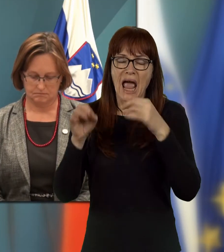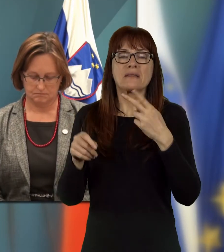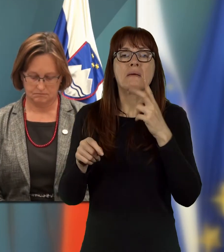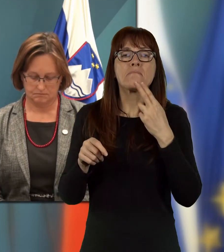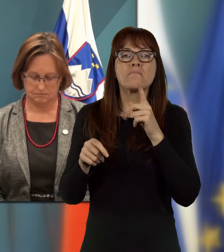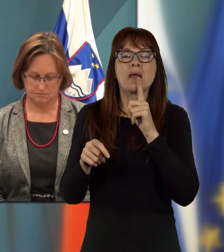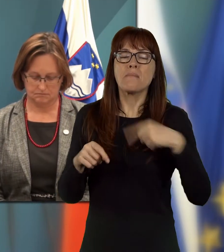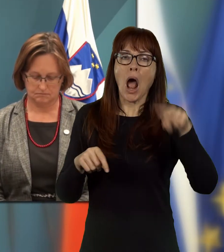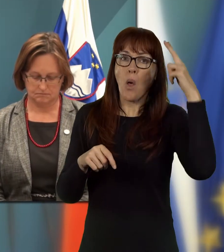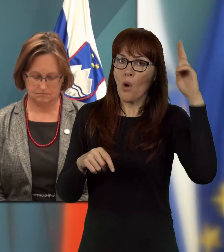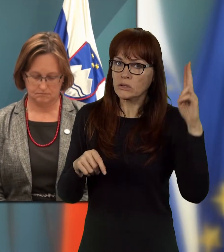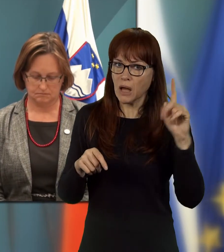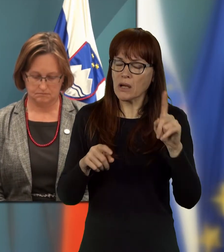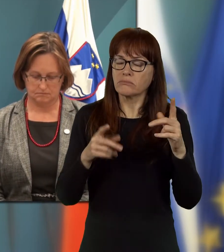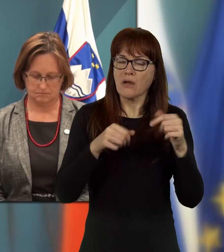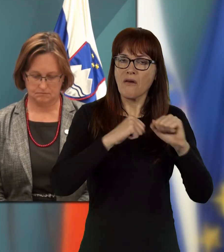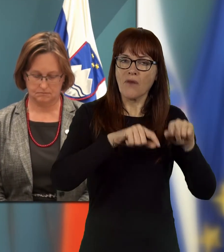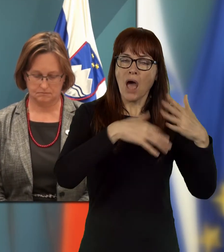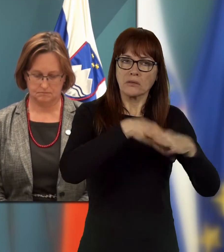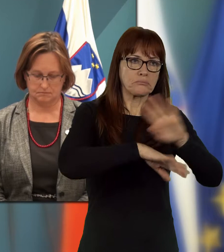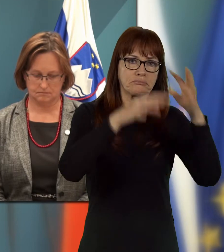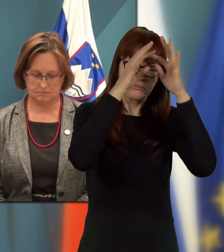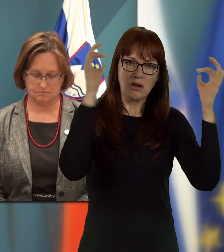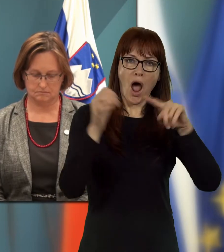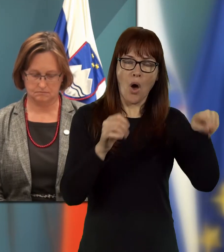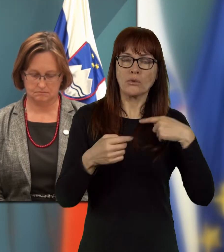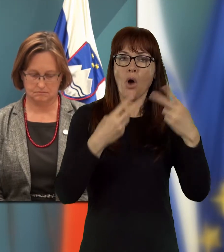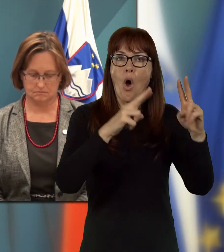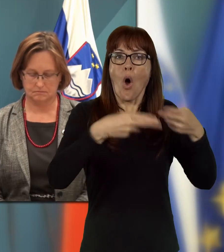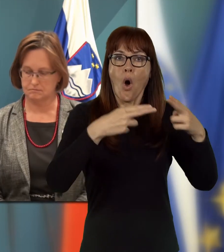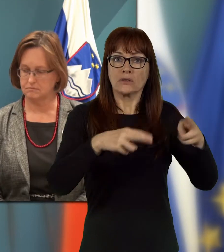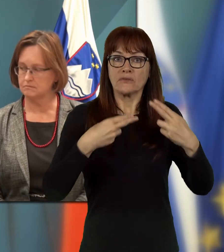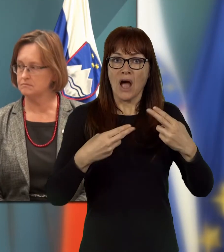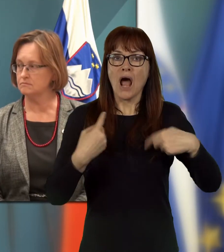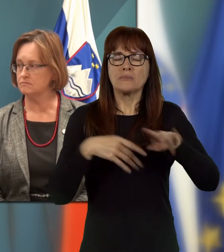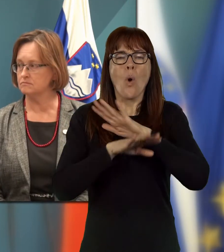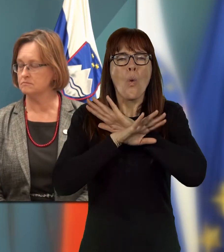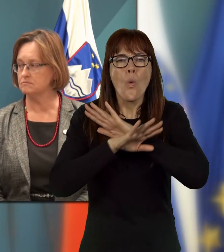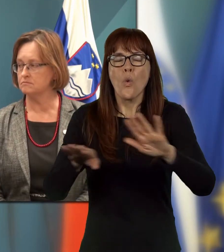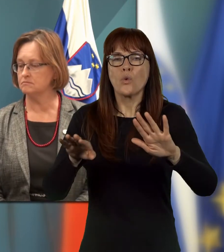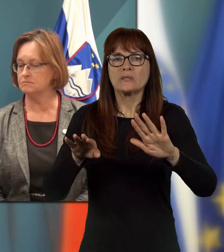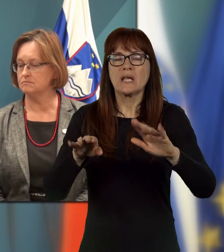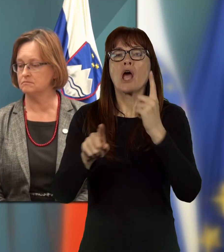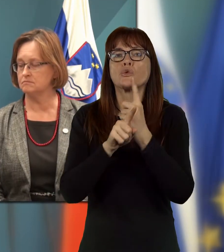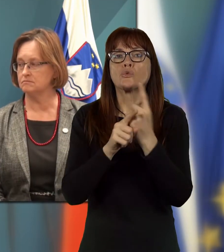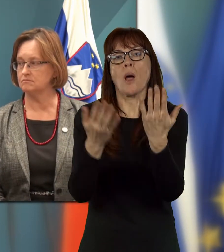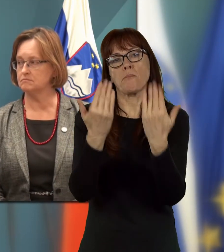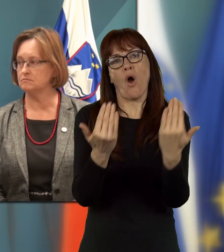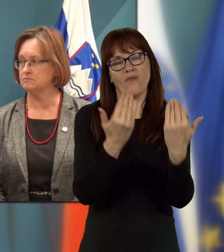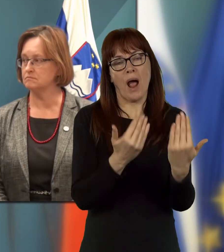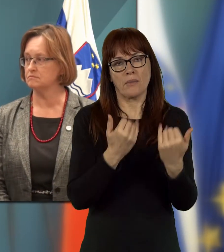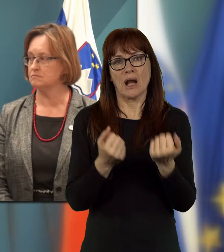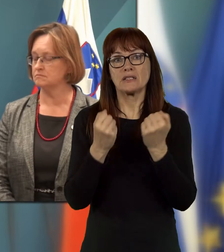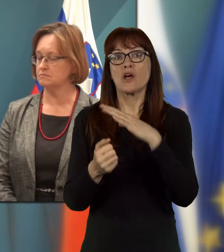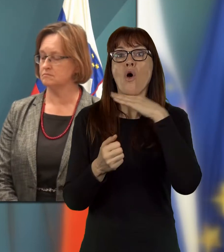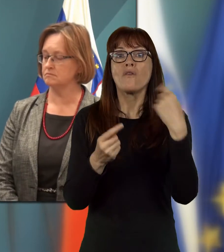smo premalo poznani. In v bistvu odzvali smo se dejansko na vse, tudi